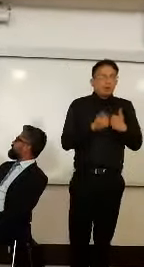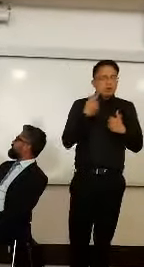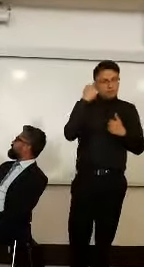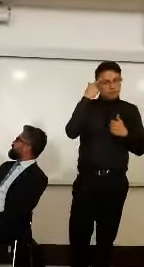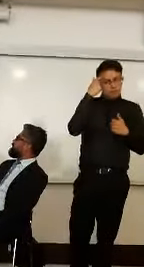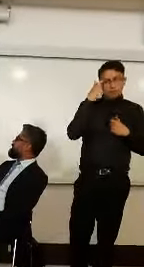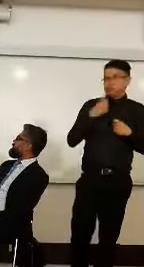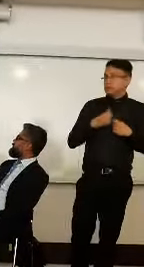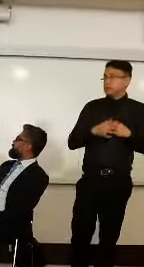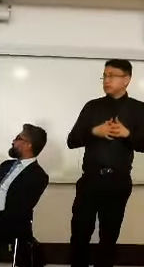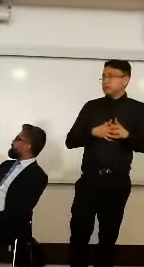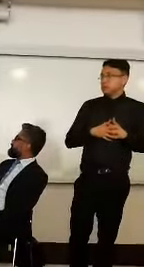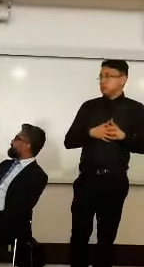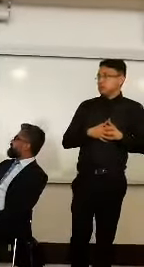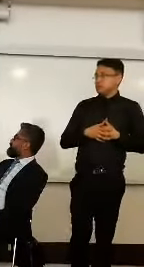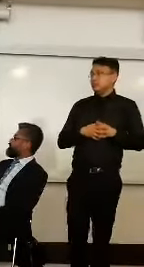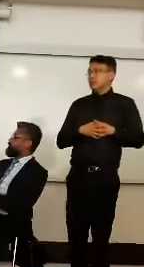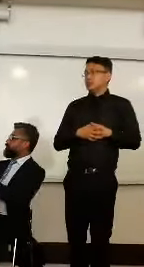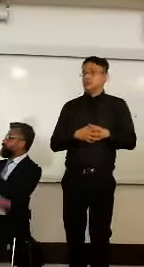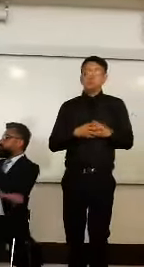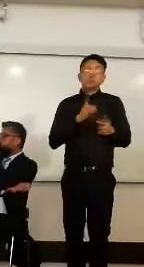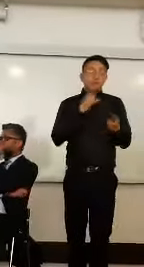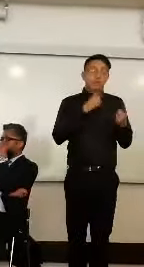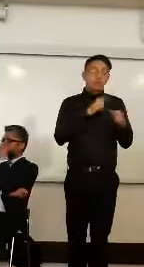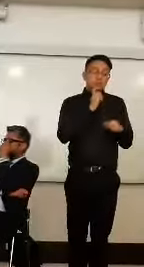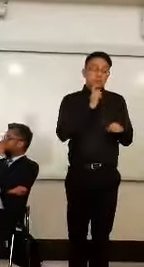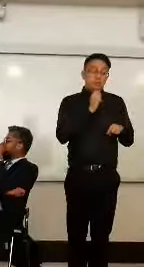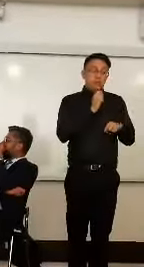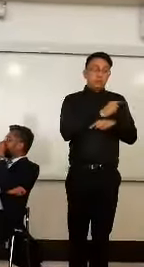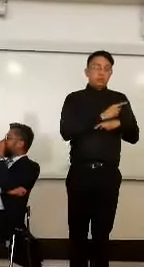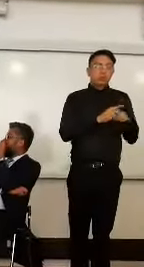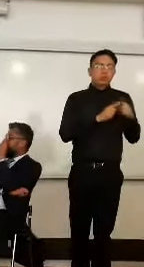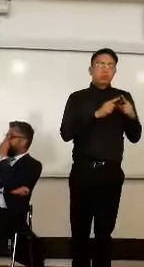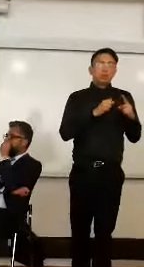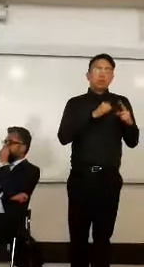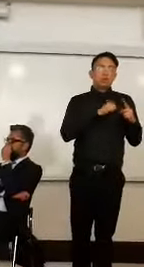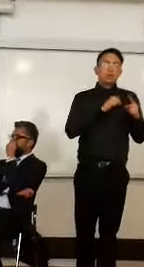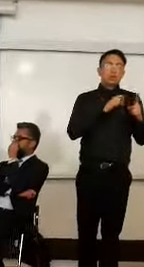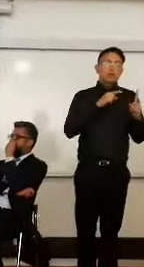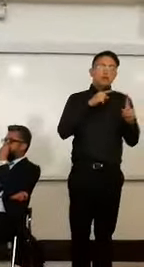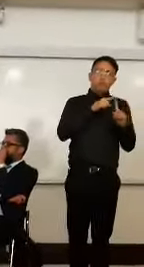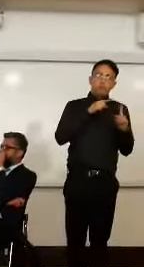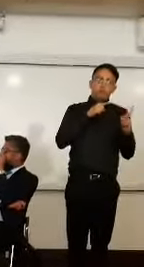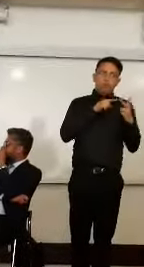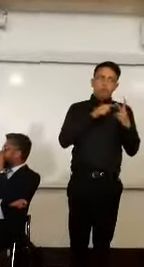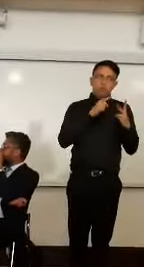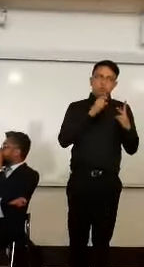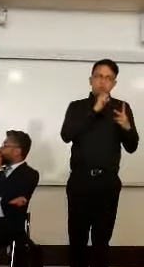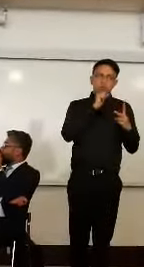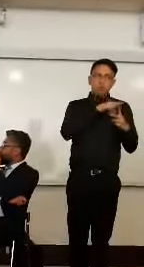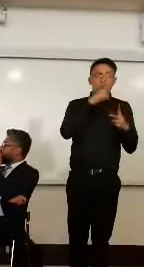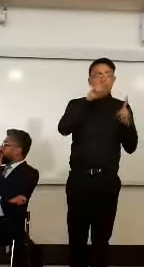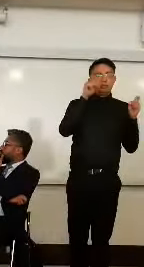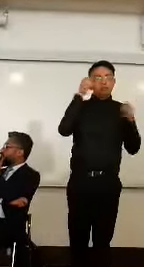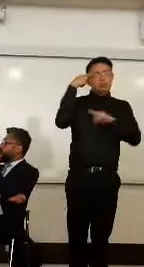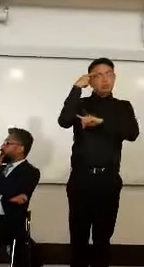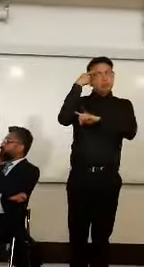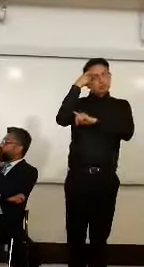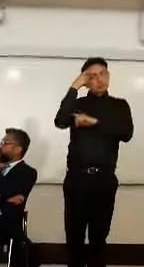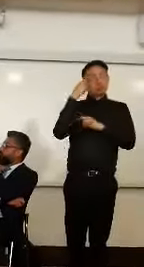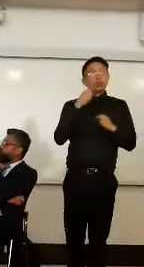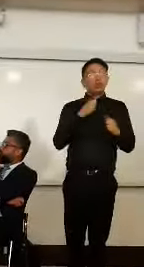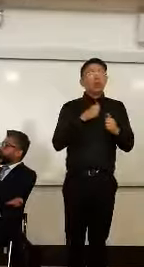La pregunta sobre los retos creo que tiene dos caras. Pues la primera es, ¿cuáles fueron los